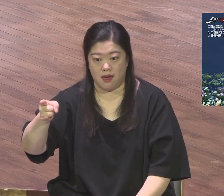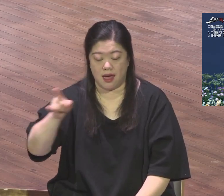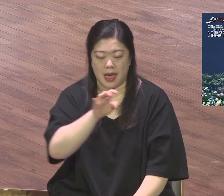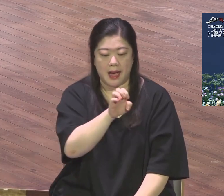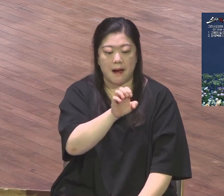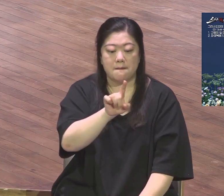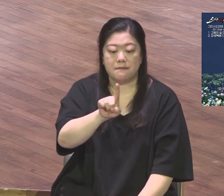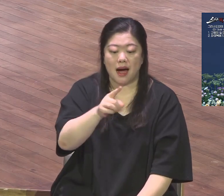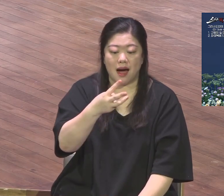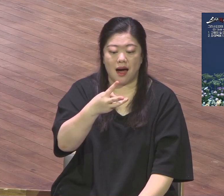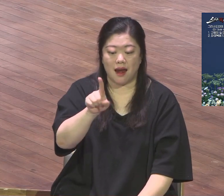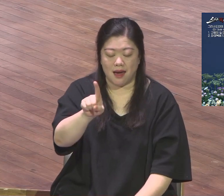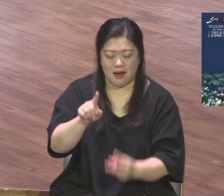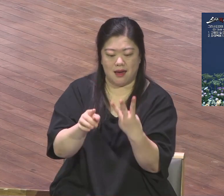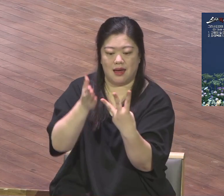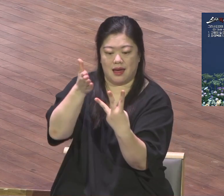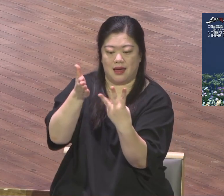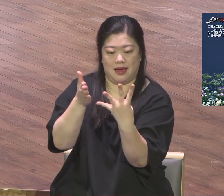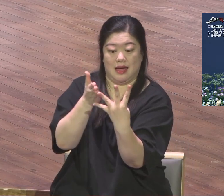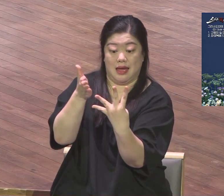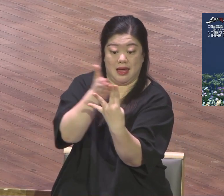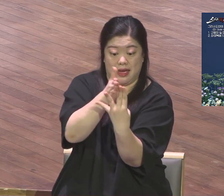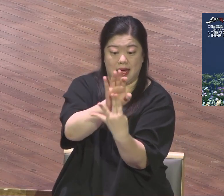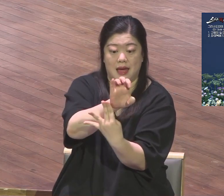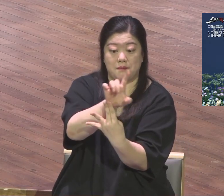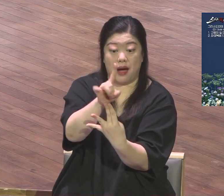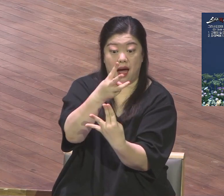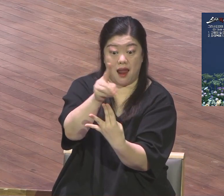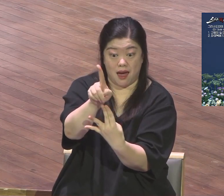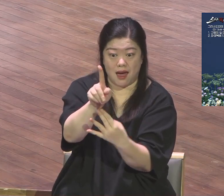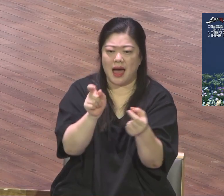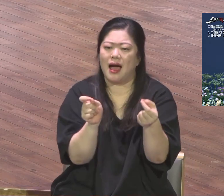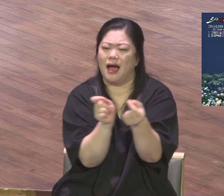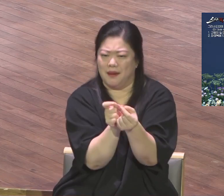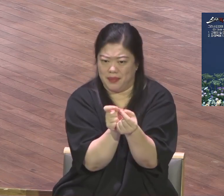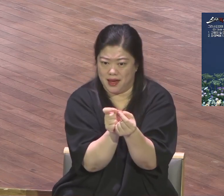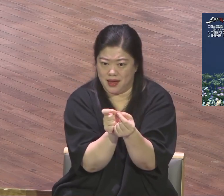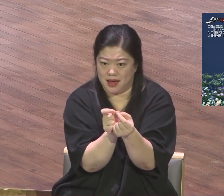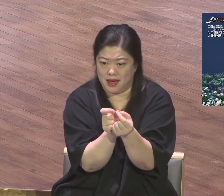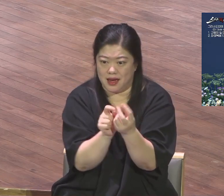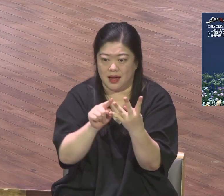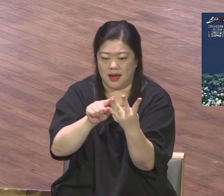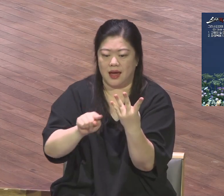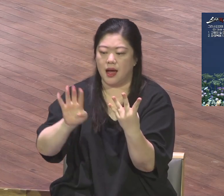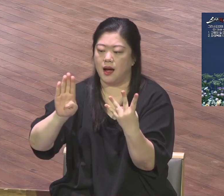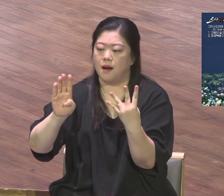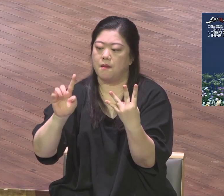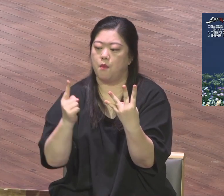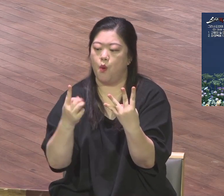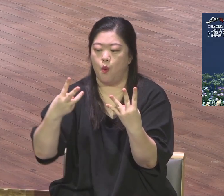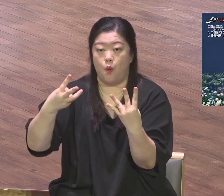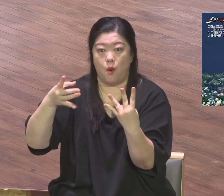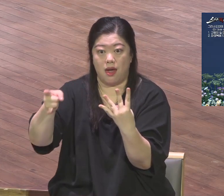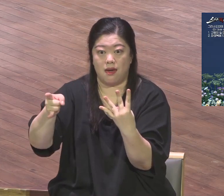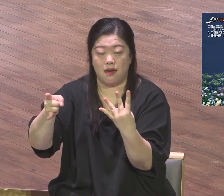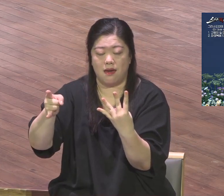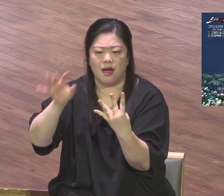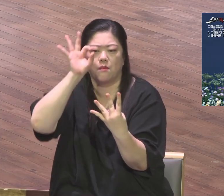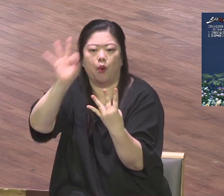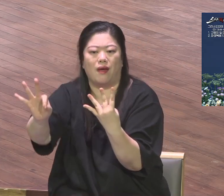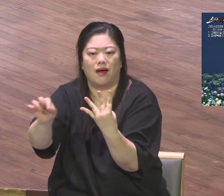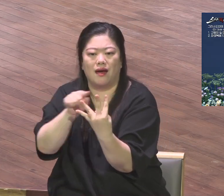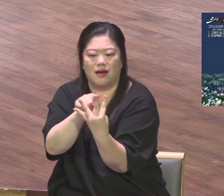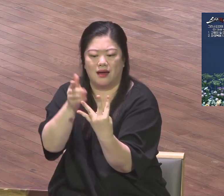파라, nearby, 가까이, 근처. 그 다음에 블레포, 내가 본다 하는 말이 이 동사인데 이 두